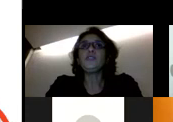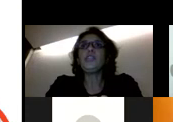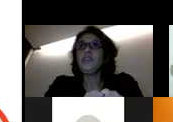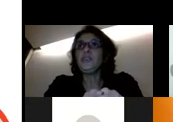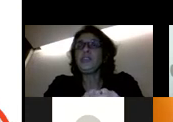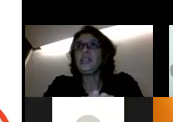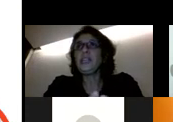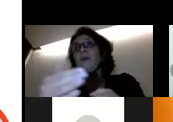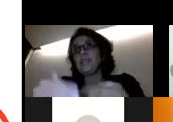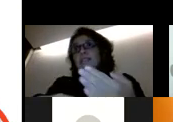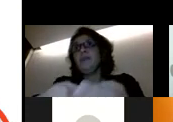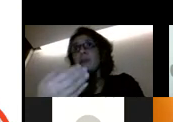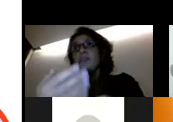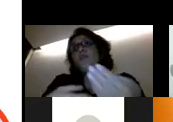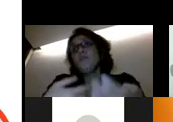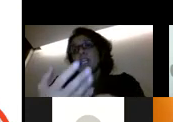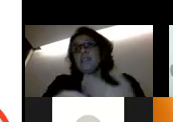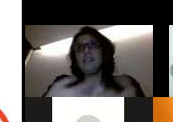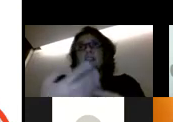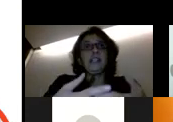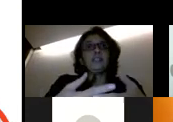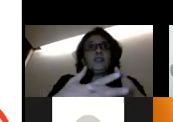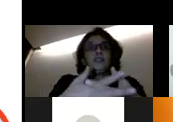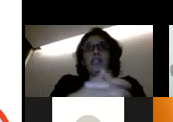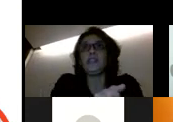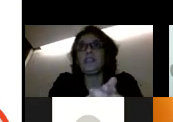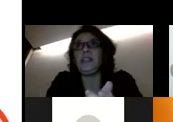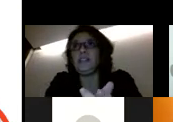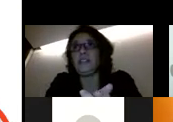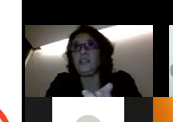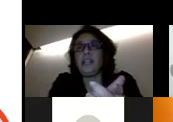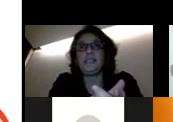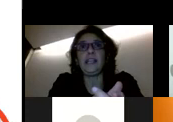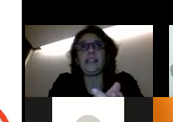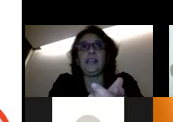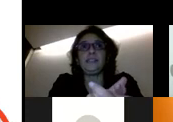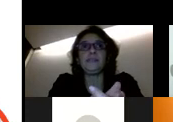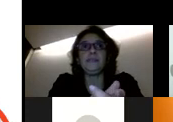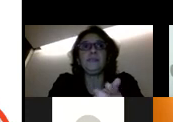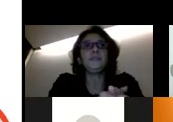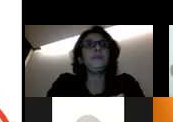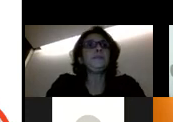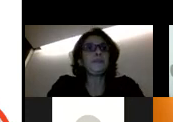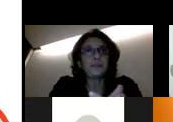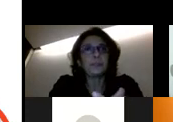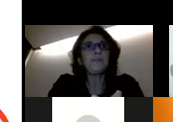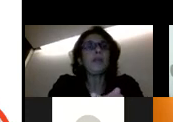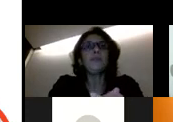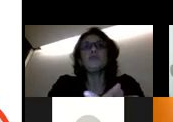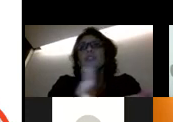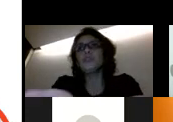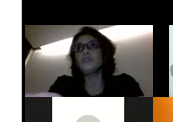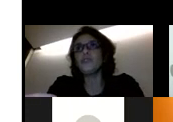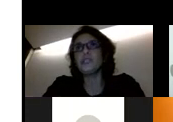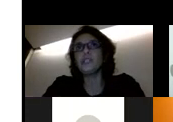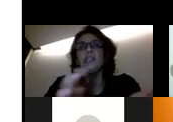Y son ellos quienes participan o están en interacción constante al interior de las salas de clases, ¿sí? Por